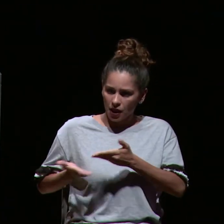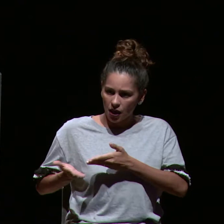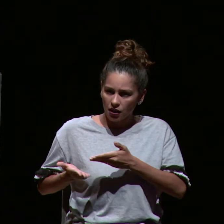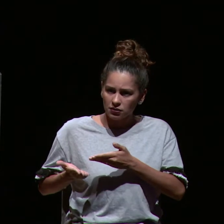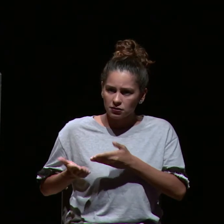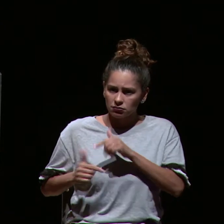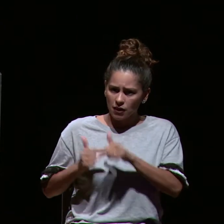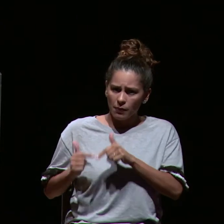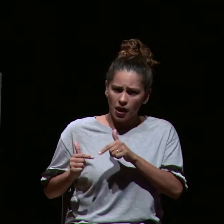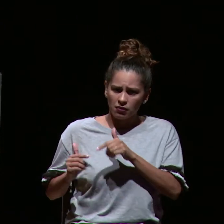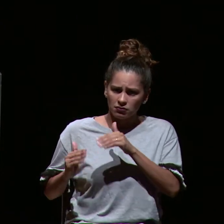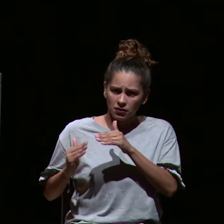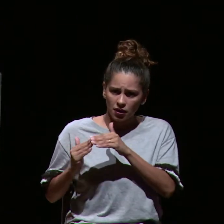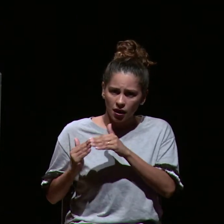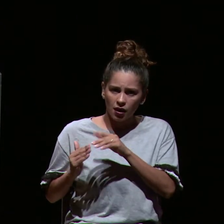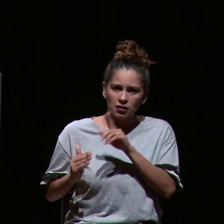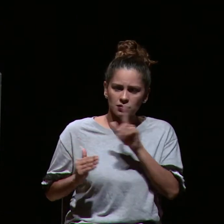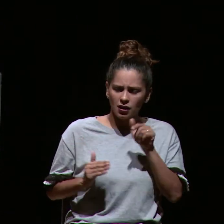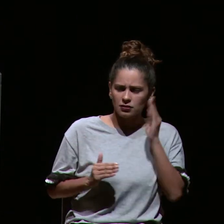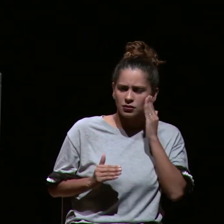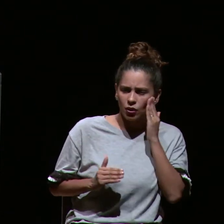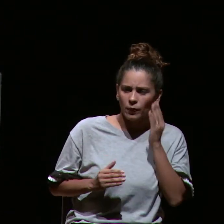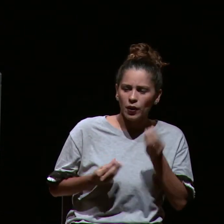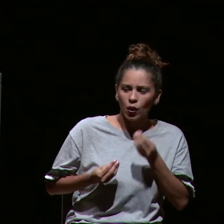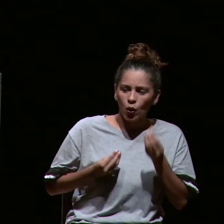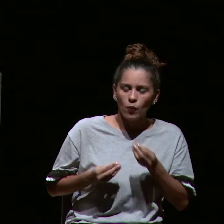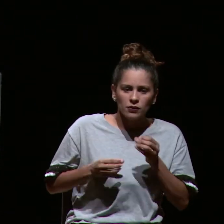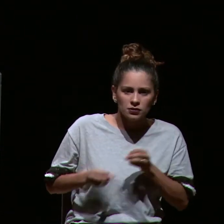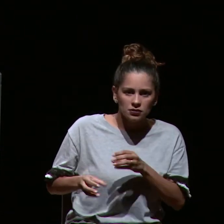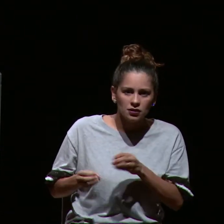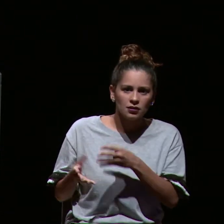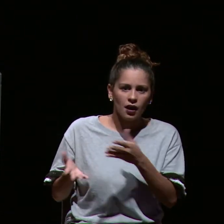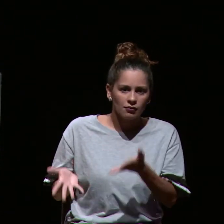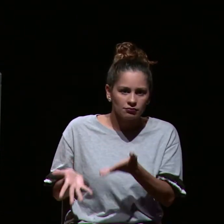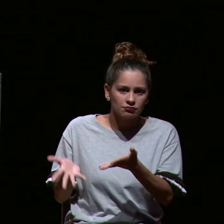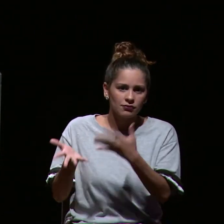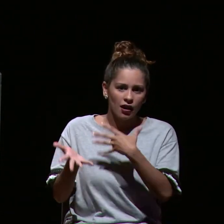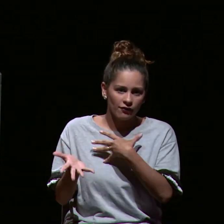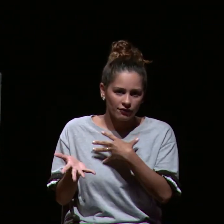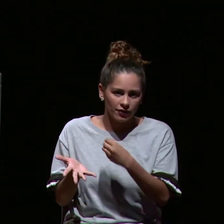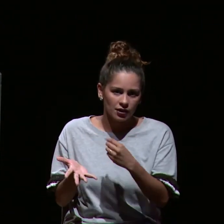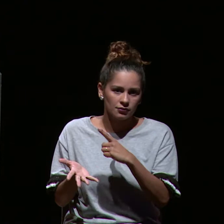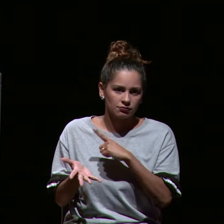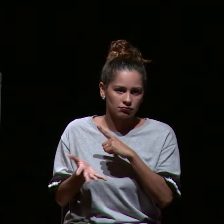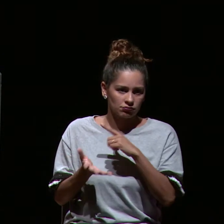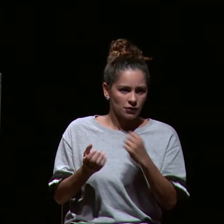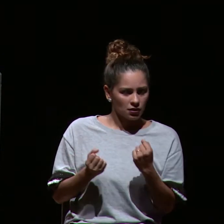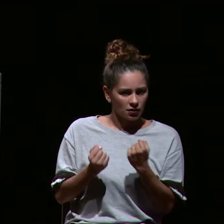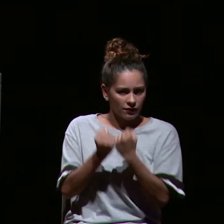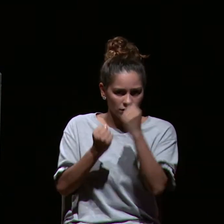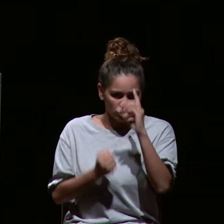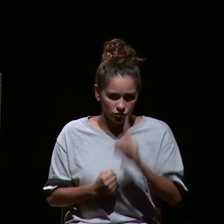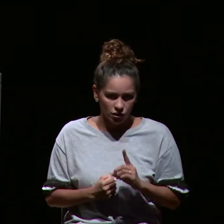da disputa por estes campos do saber legitimado. Reduzir a experiência de Michele ao sucesso em direção à ascensão social é